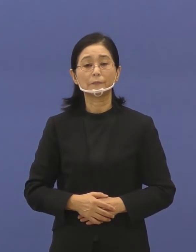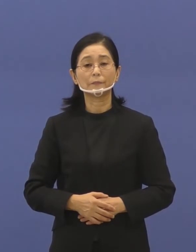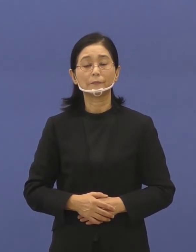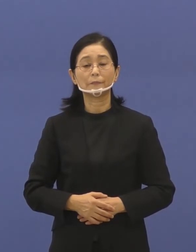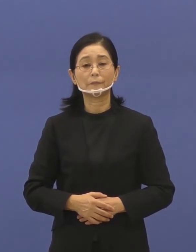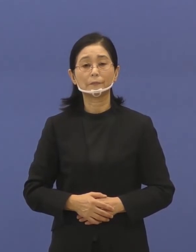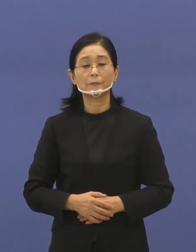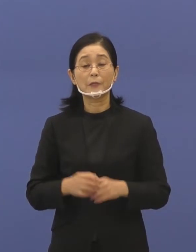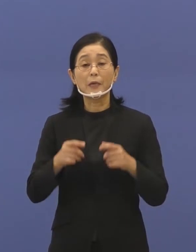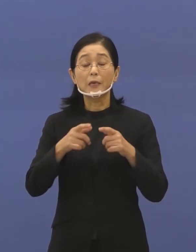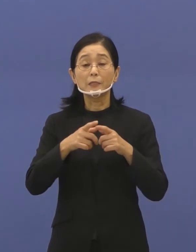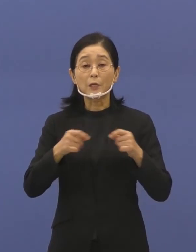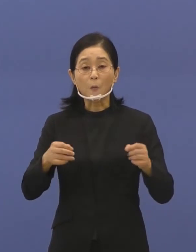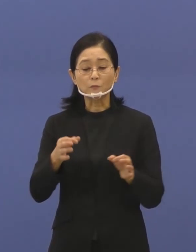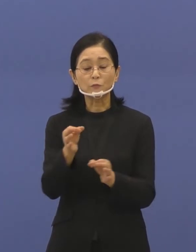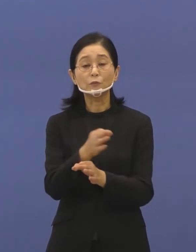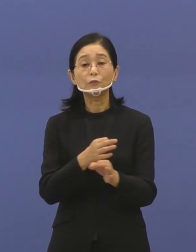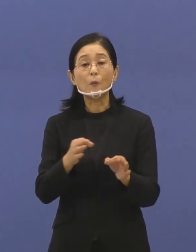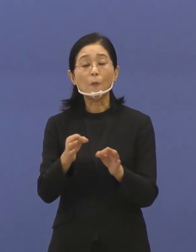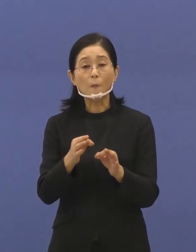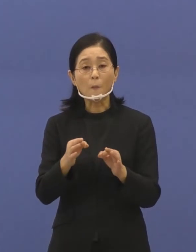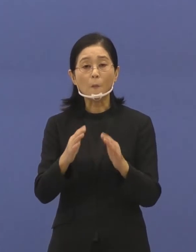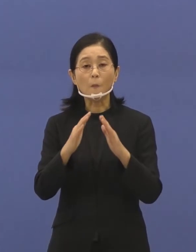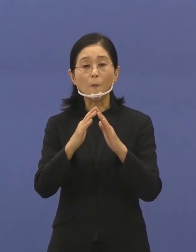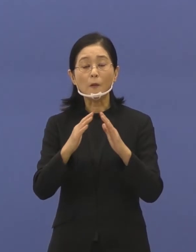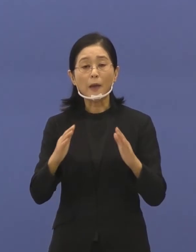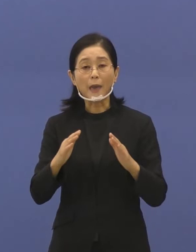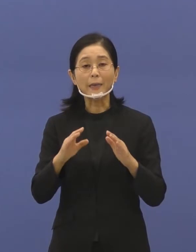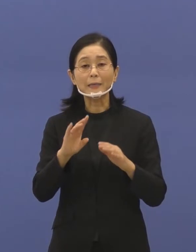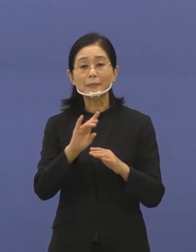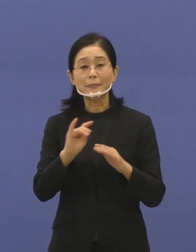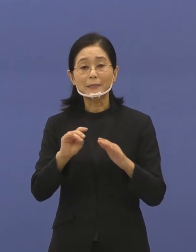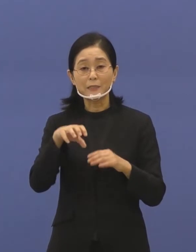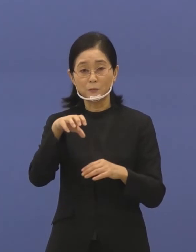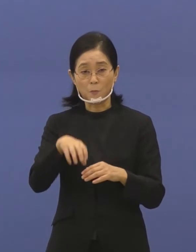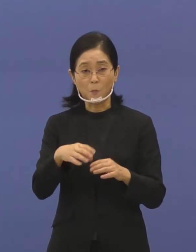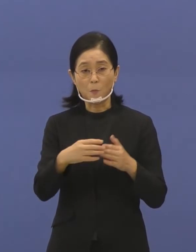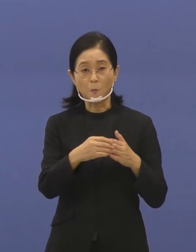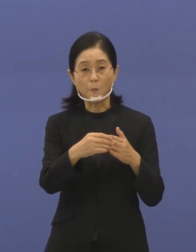日本商工会議所連合会など、